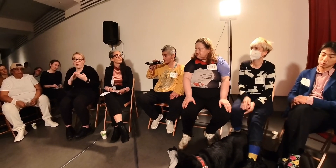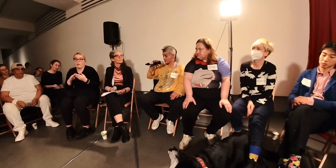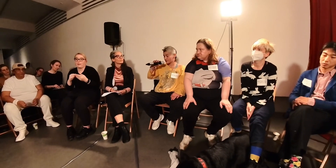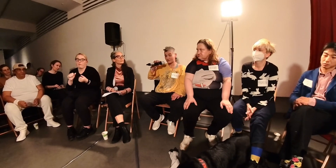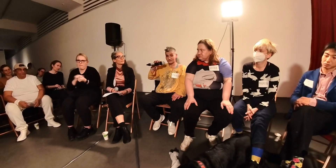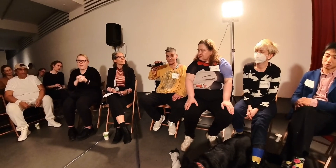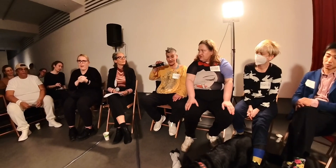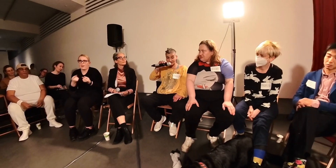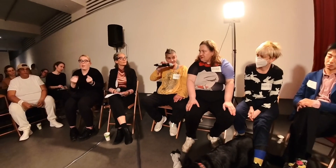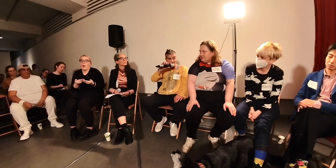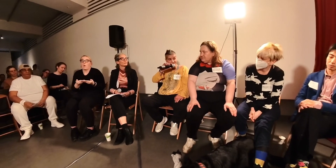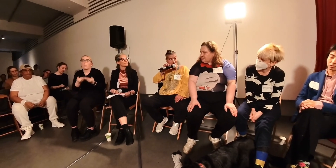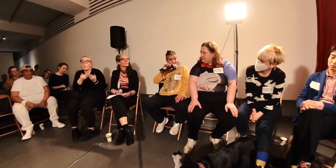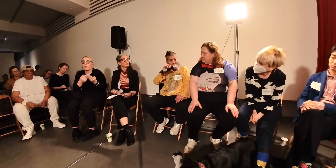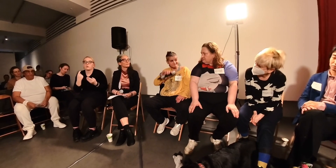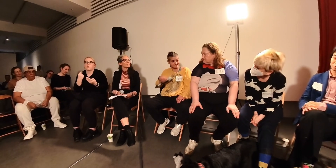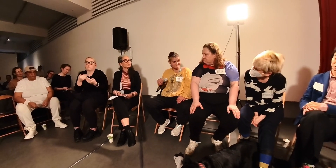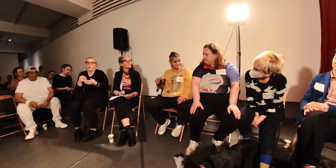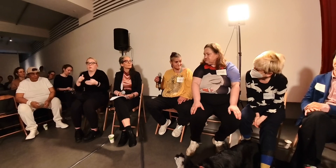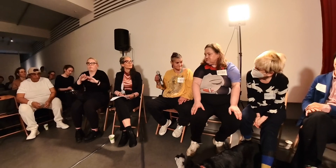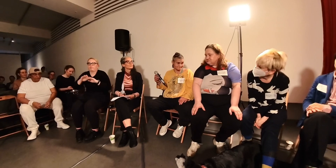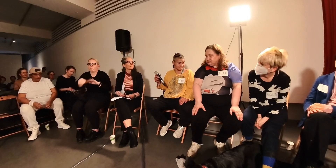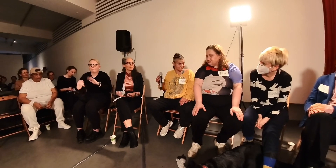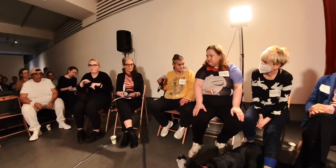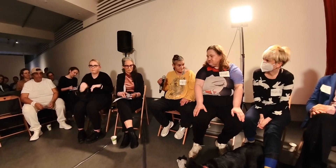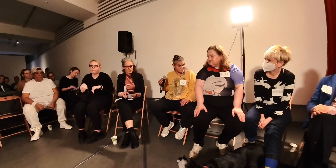No. A já nevím, co víc říct.